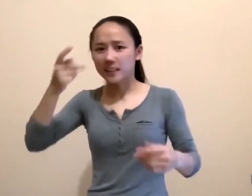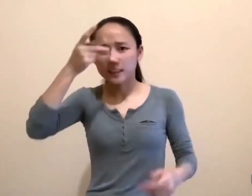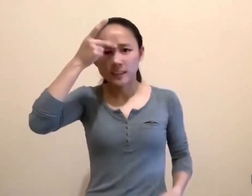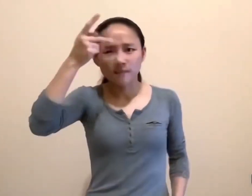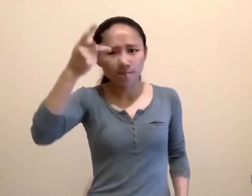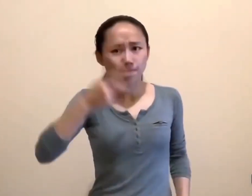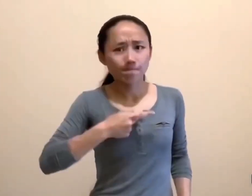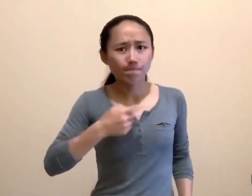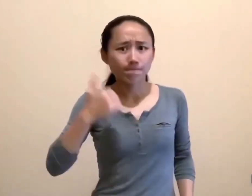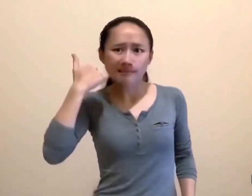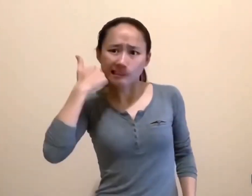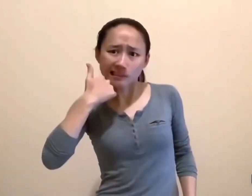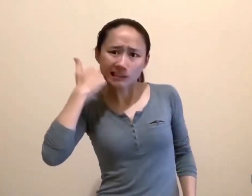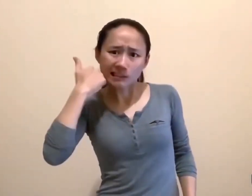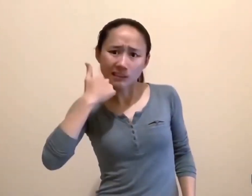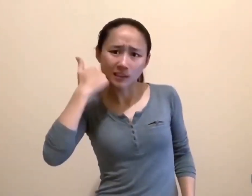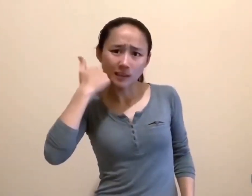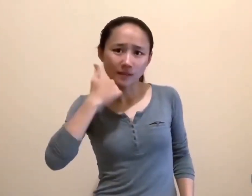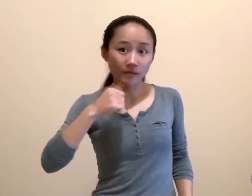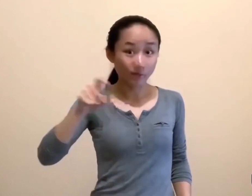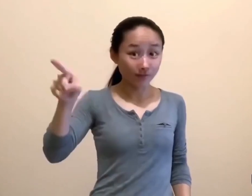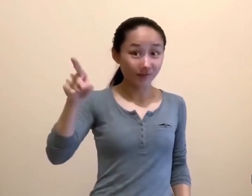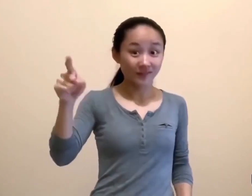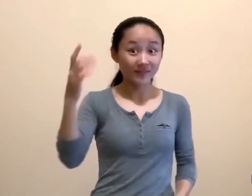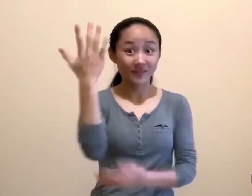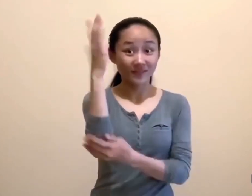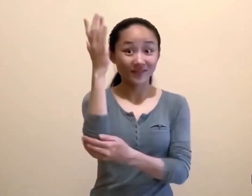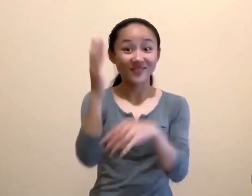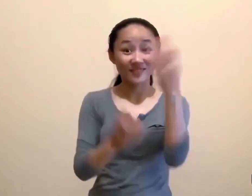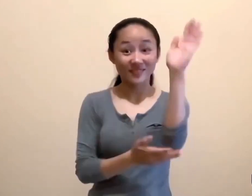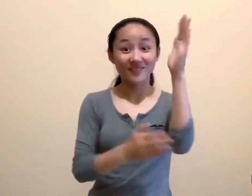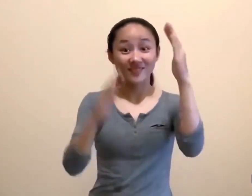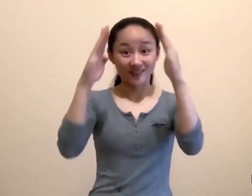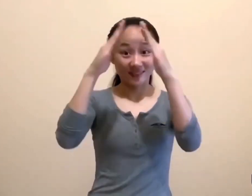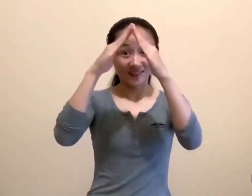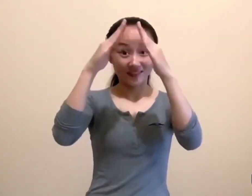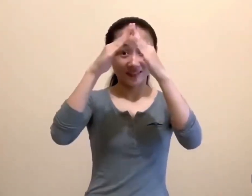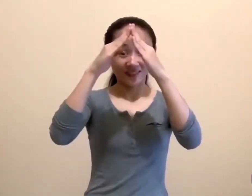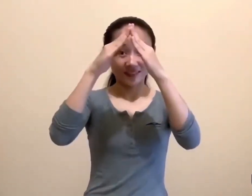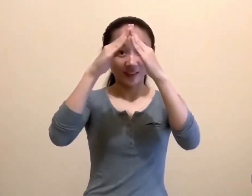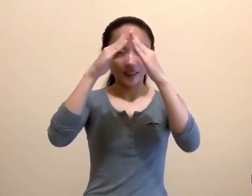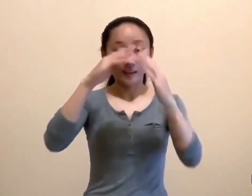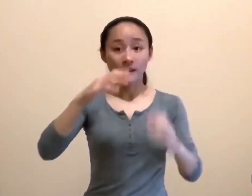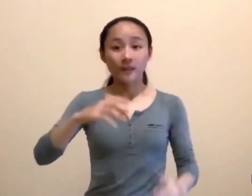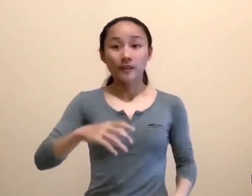A história se chama A Raposa e a Cegonha.